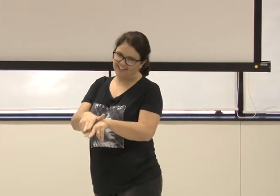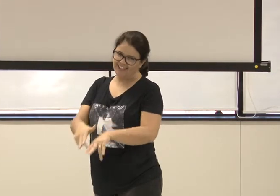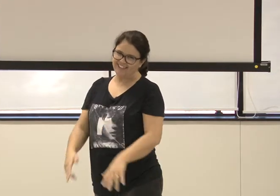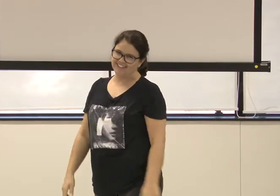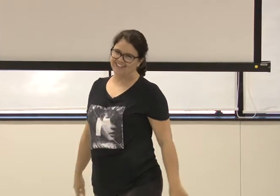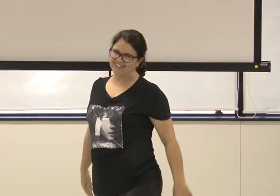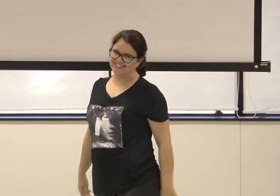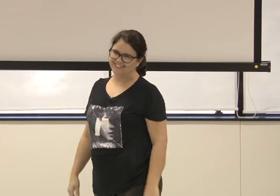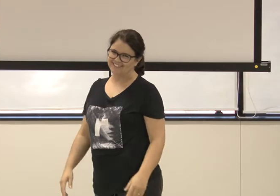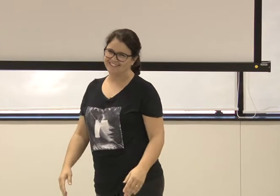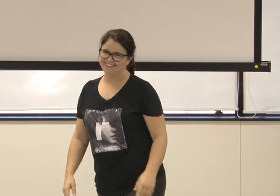no negócio.